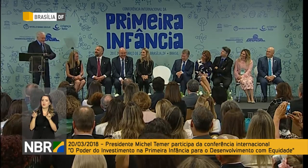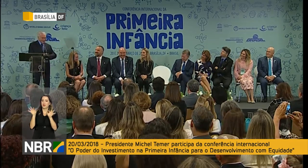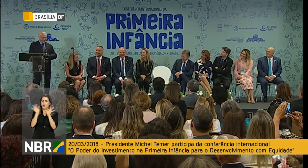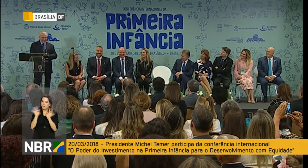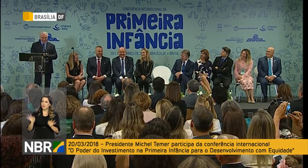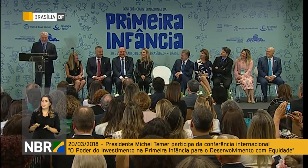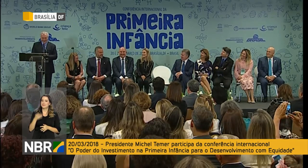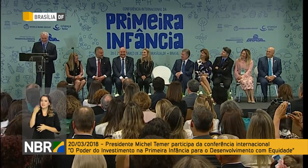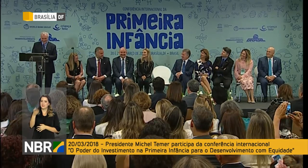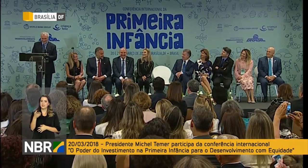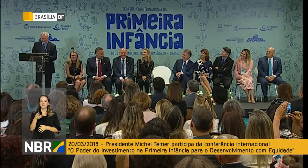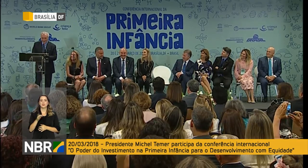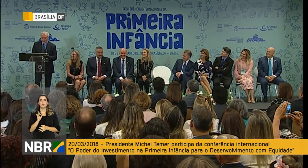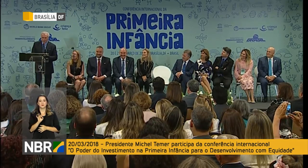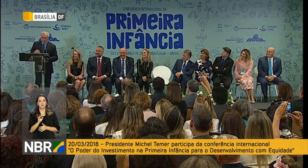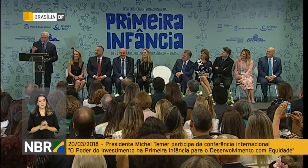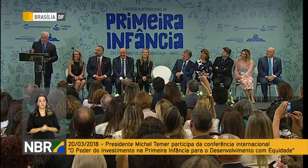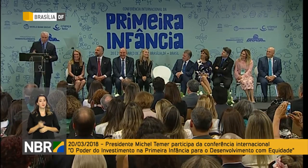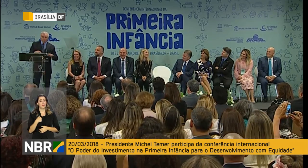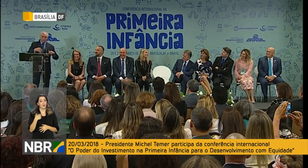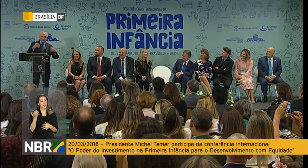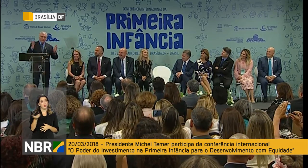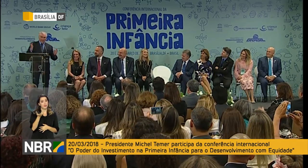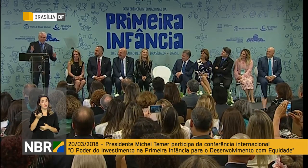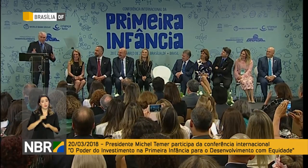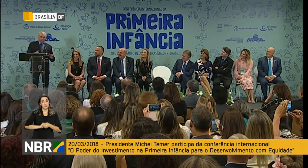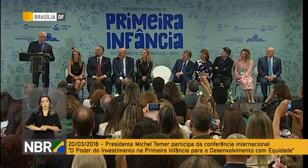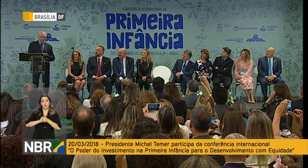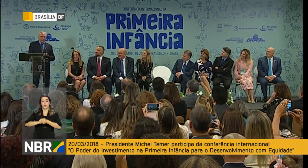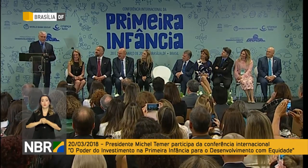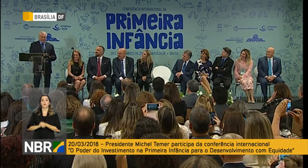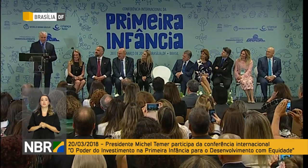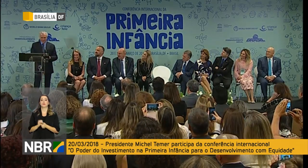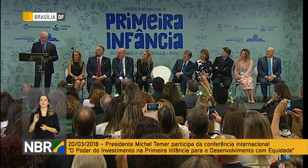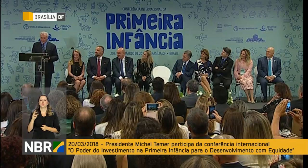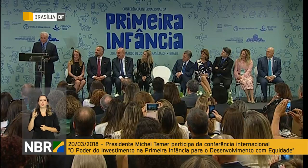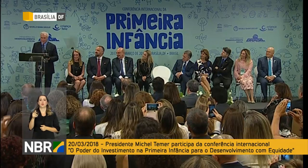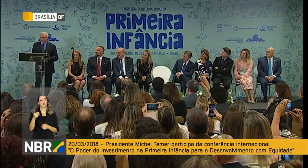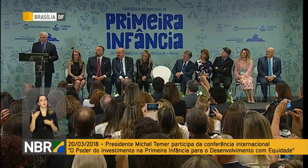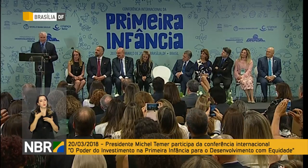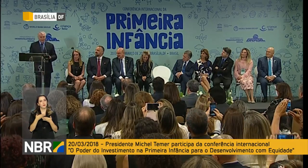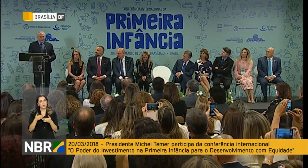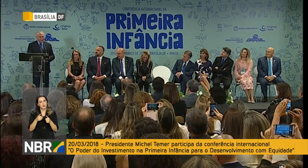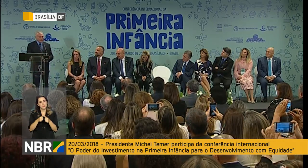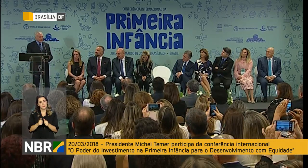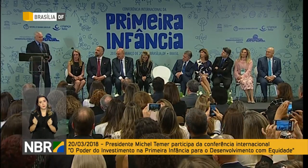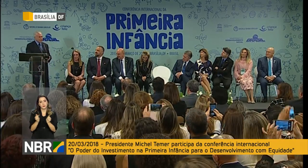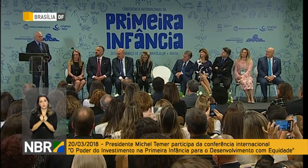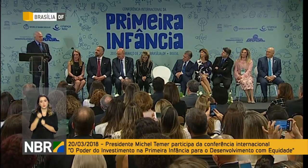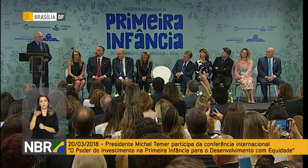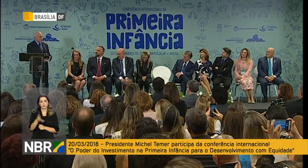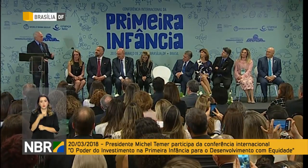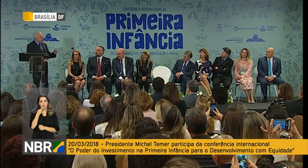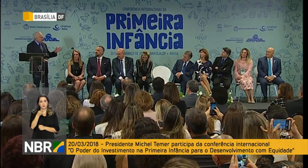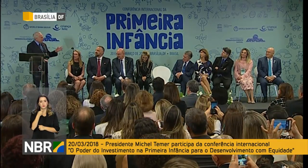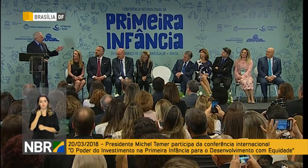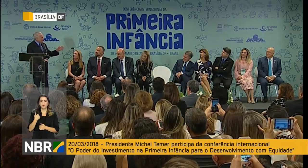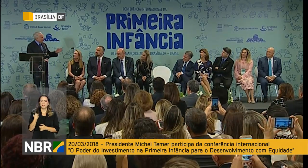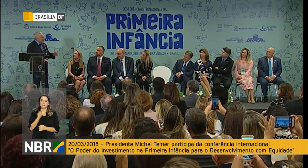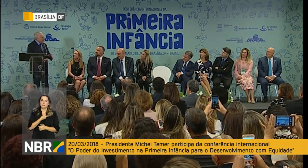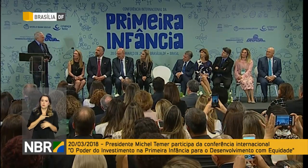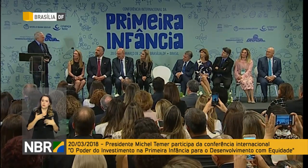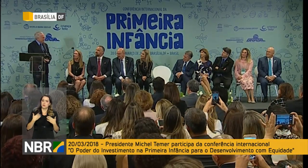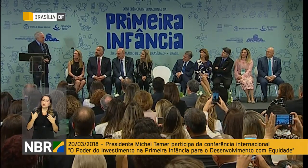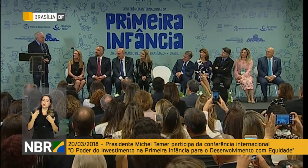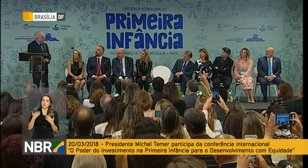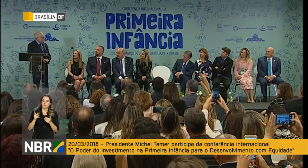você, né? Então, eu quero muito cumprimentar a todos que aqui estão e dizer, naturalmente, da honra de